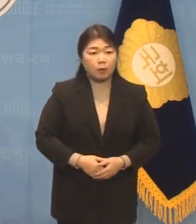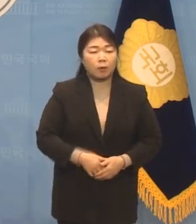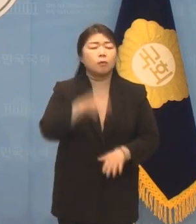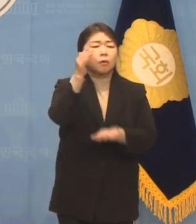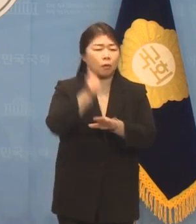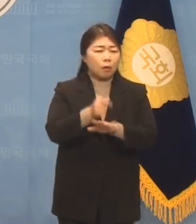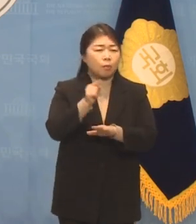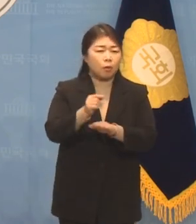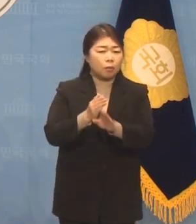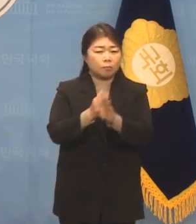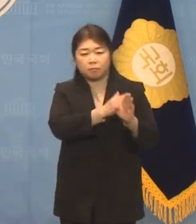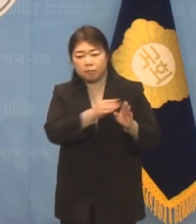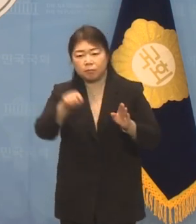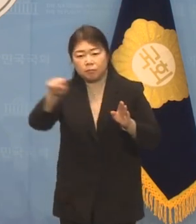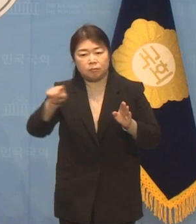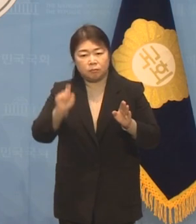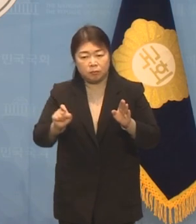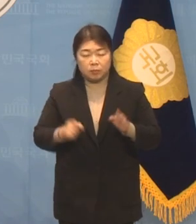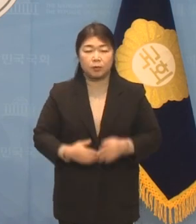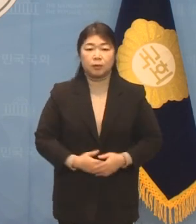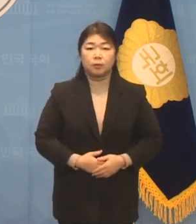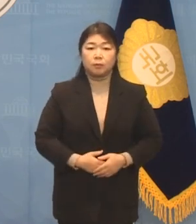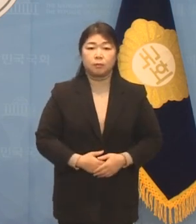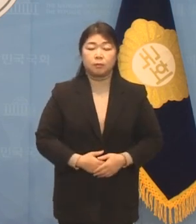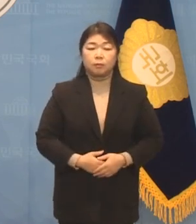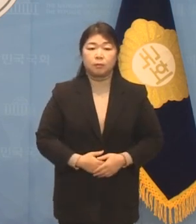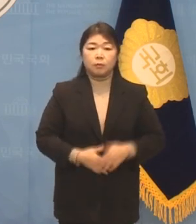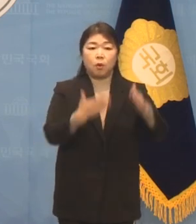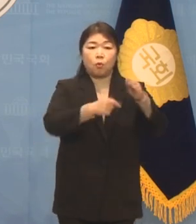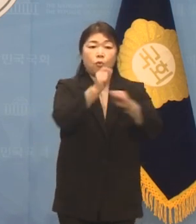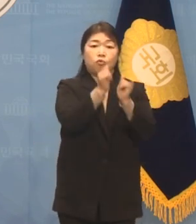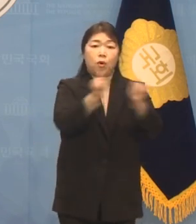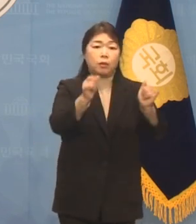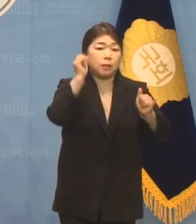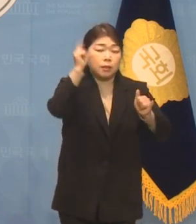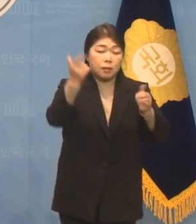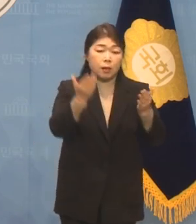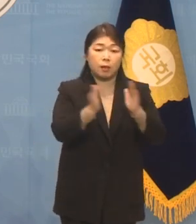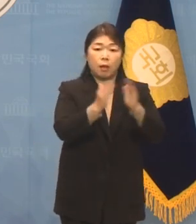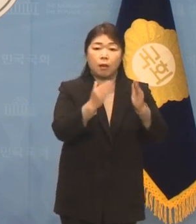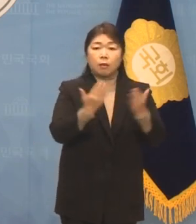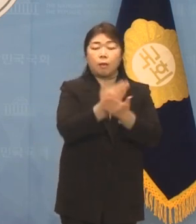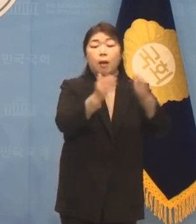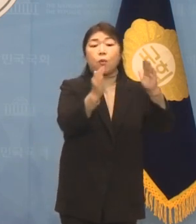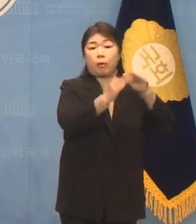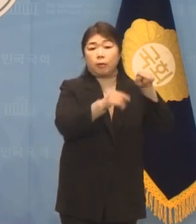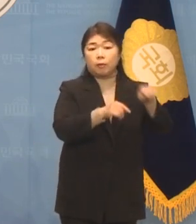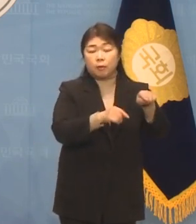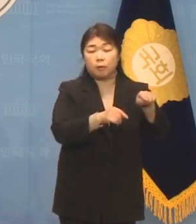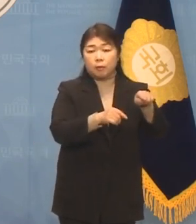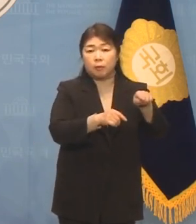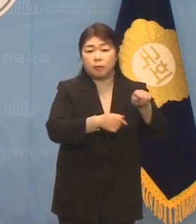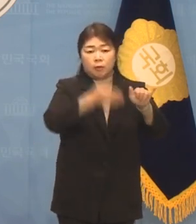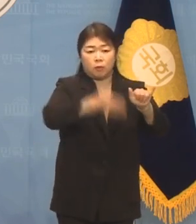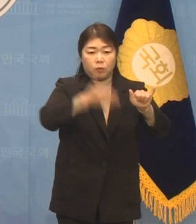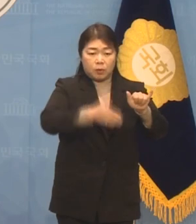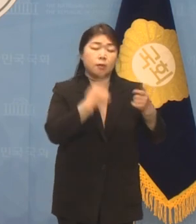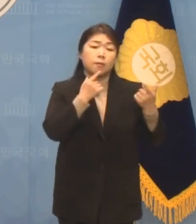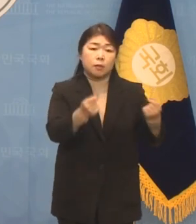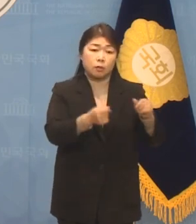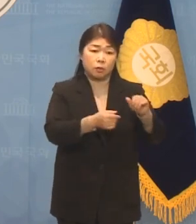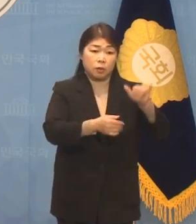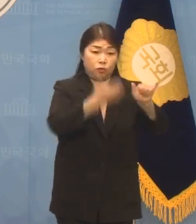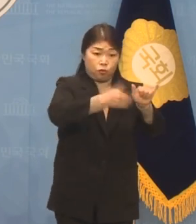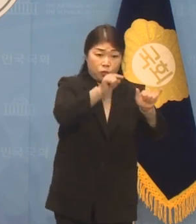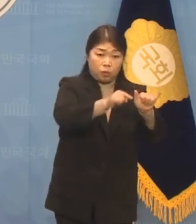없습니다. 인재개발원은 윤 대통령 찬양 채널이 아닙니다. 이 사태에 인재개발원이